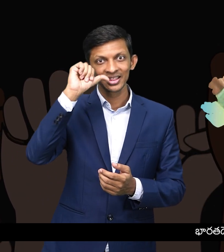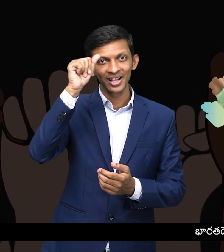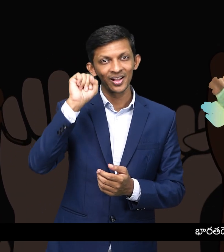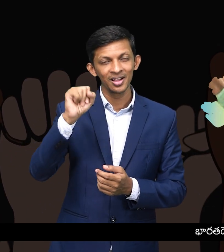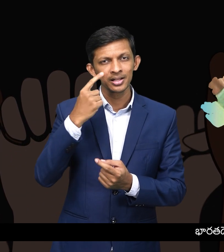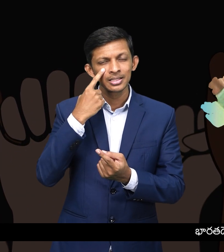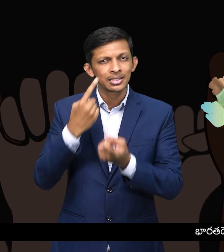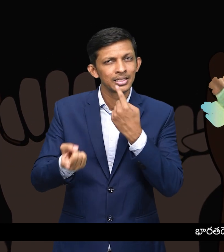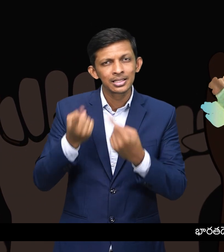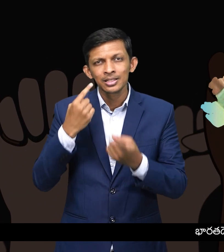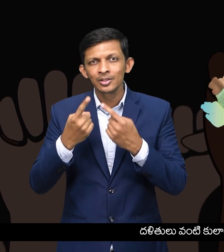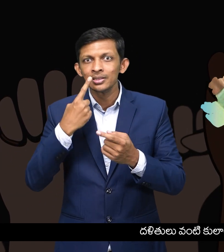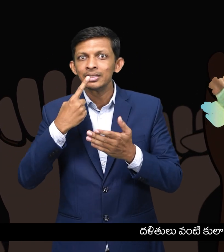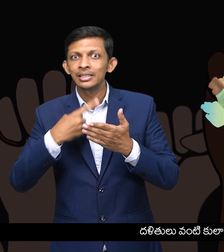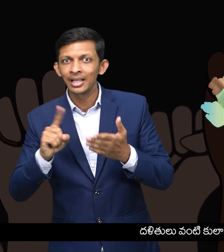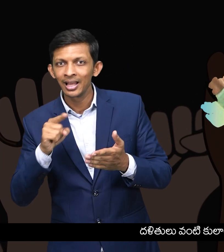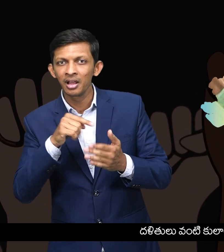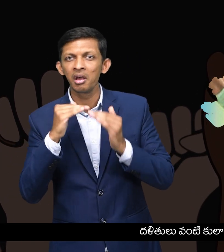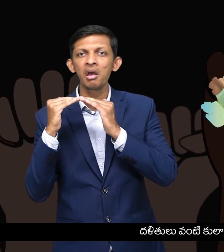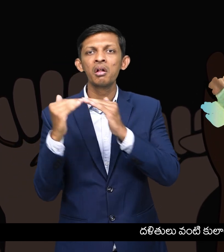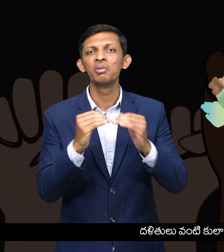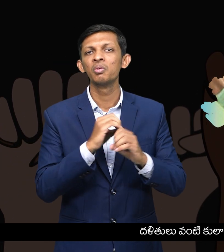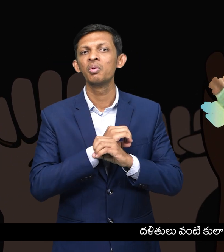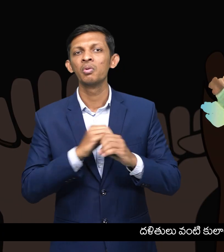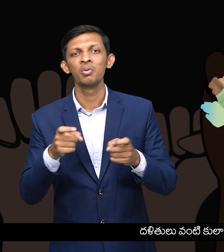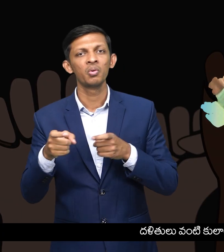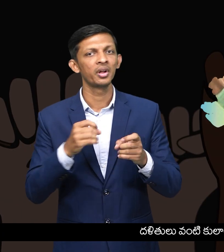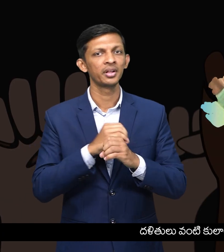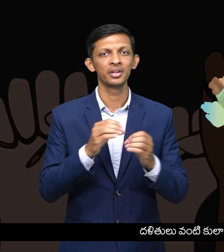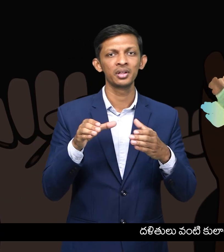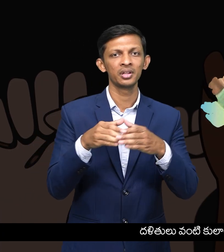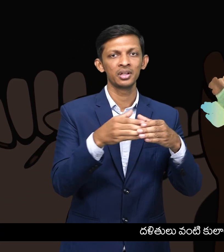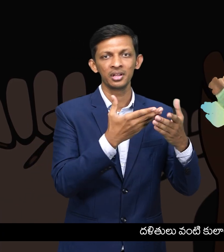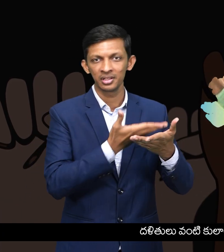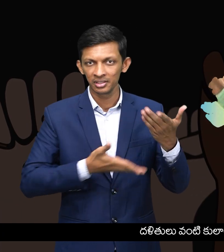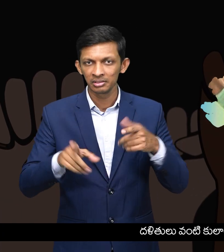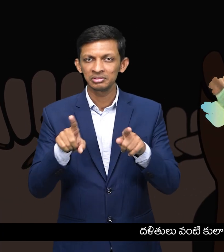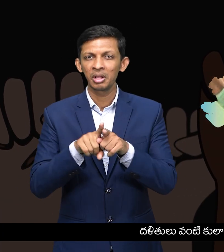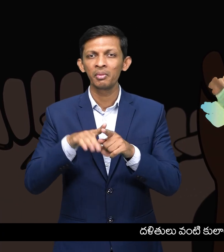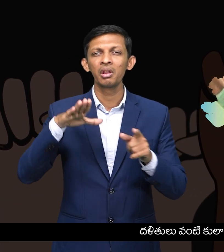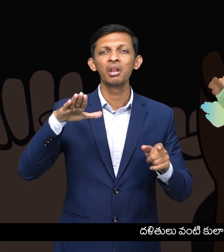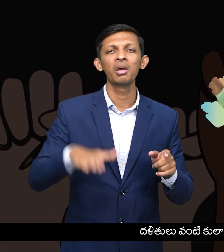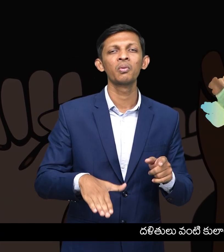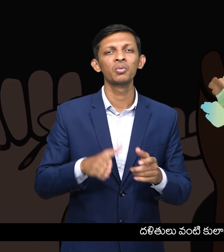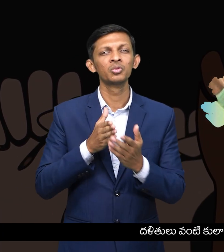భారతదేశం తన రాజ్యాంగం ద్వారా దళితుల వంటి కులాల పట్ల జరిగిన అన్యాయాన్ని సరిదిద్దడానికి